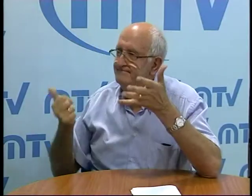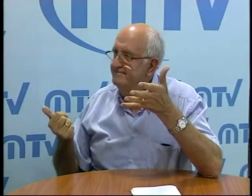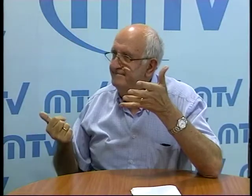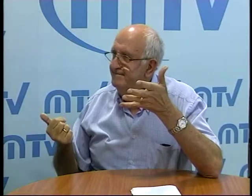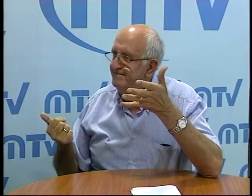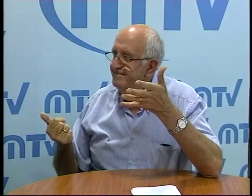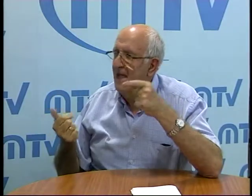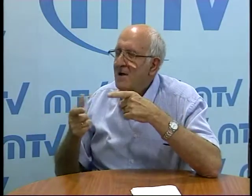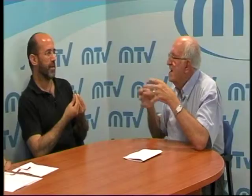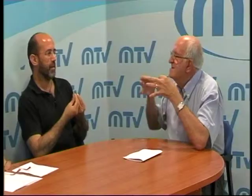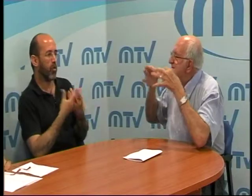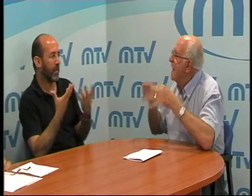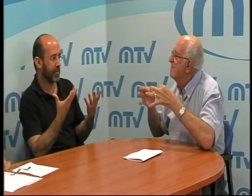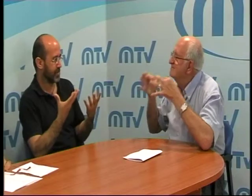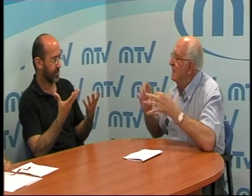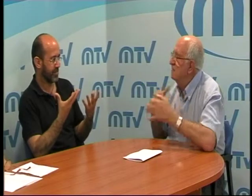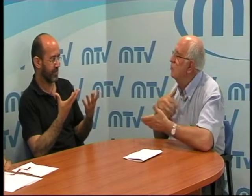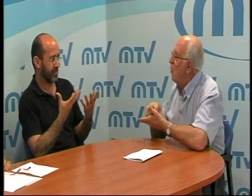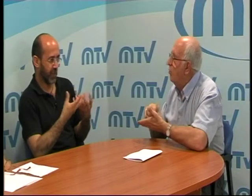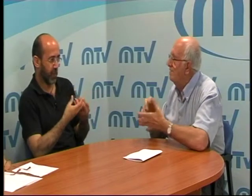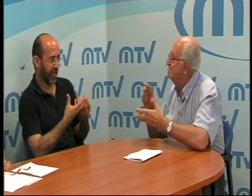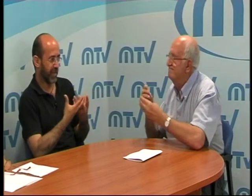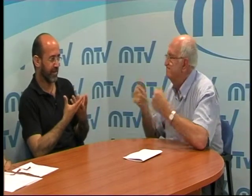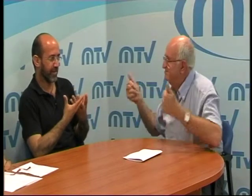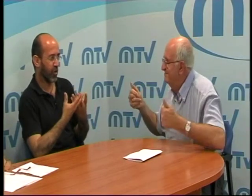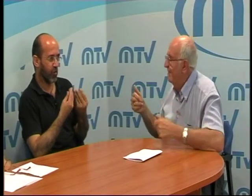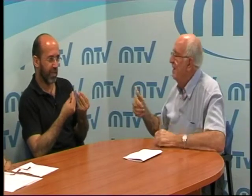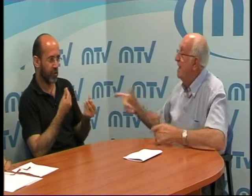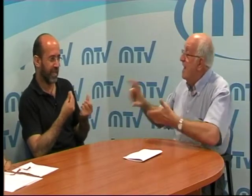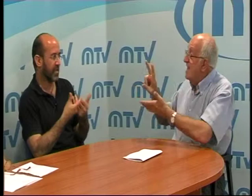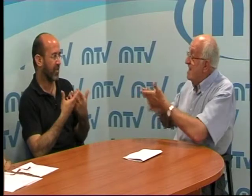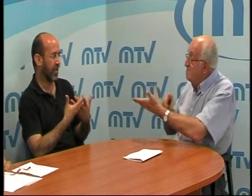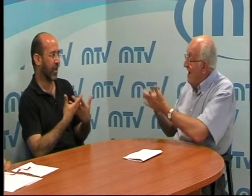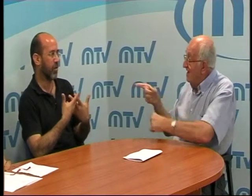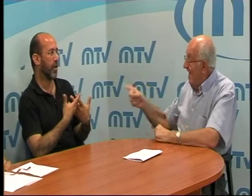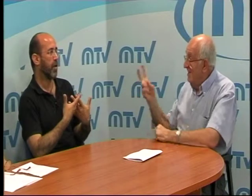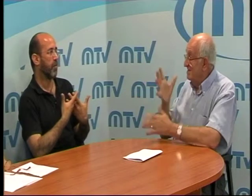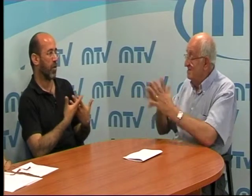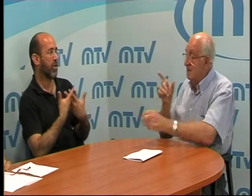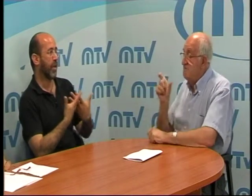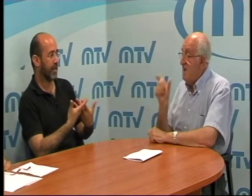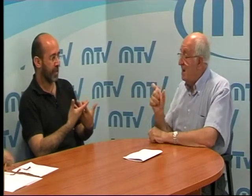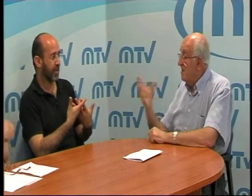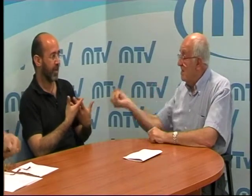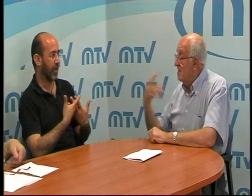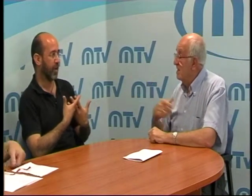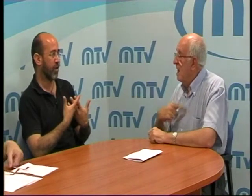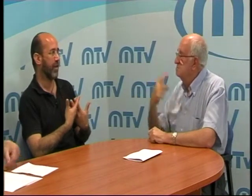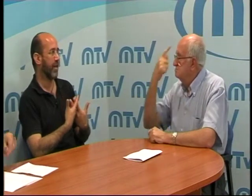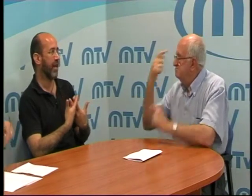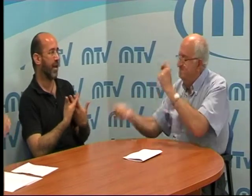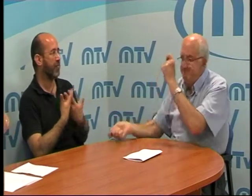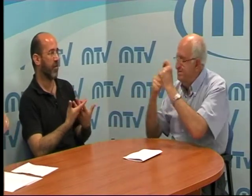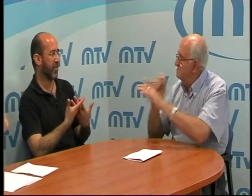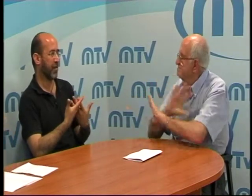las explica y se me olvidan, tengo dudas sobre el significado, pero cuando llega el intérprete y a lo mejor